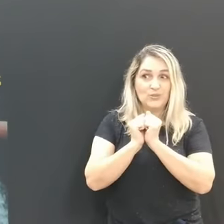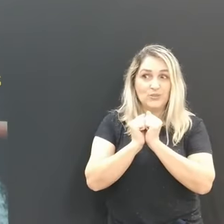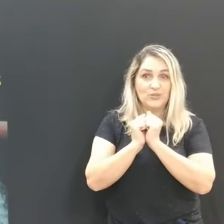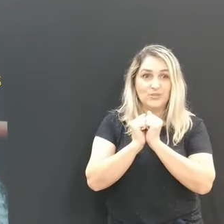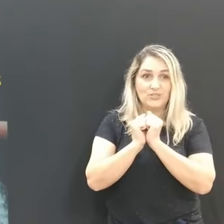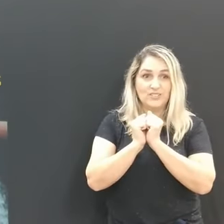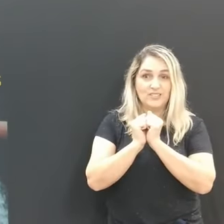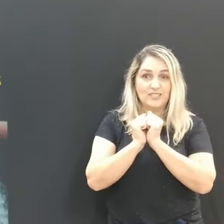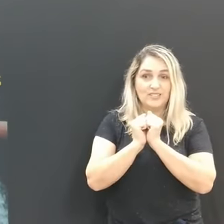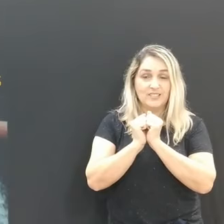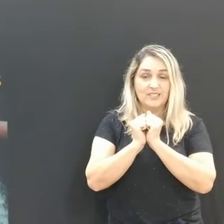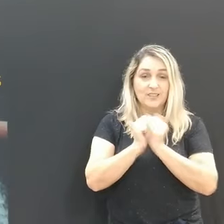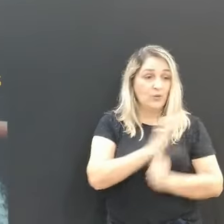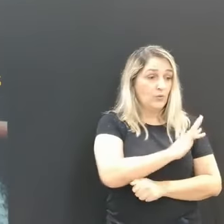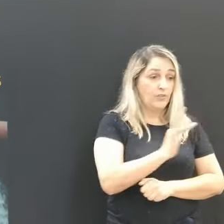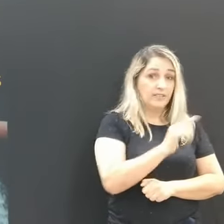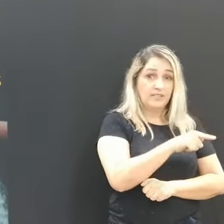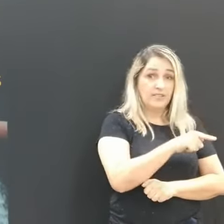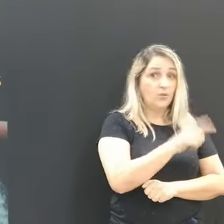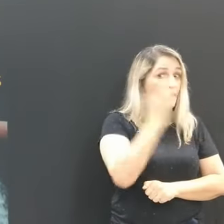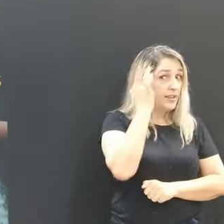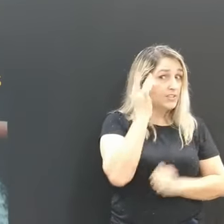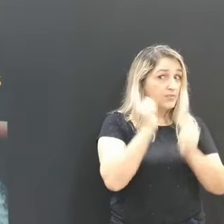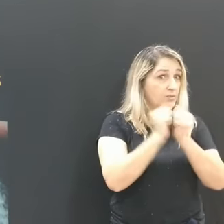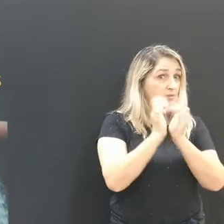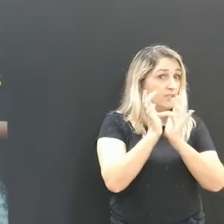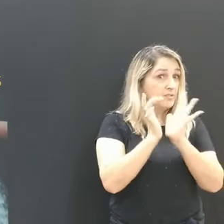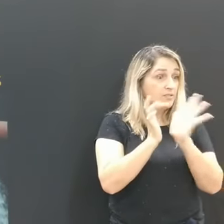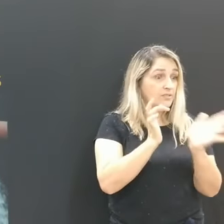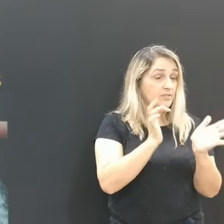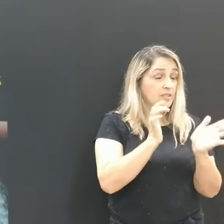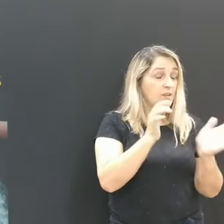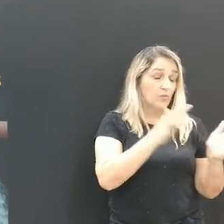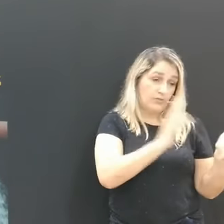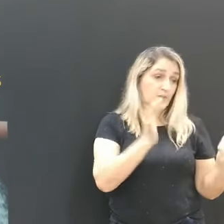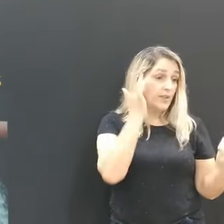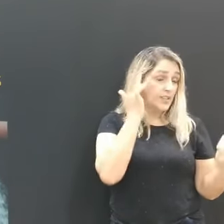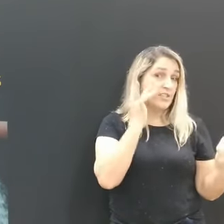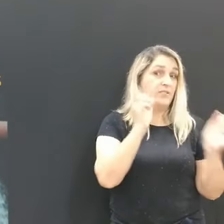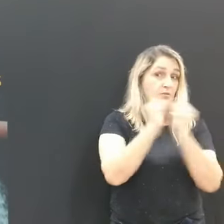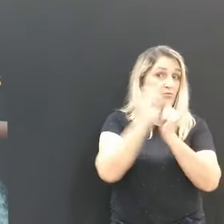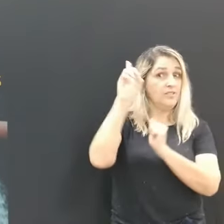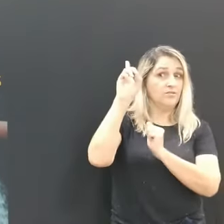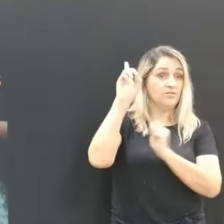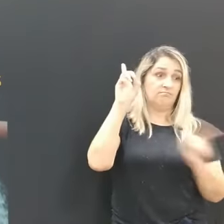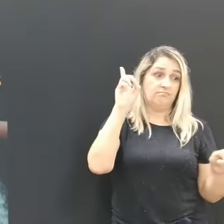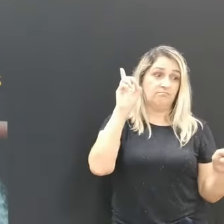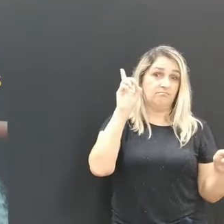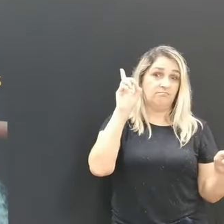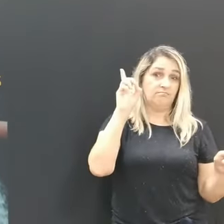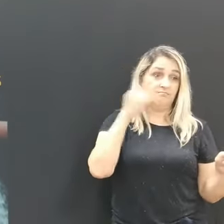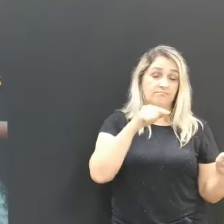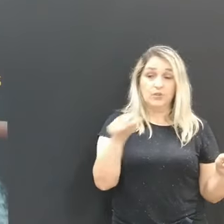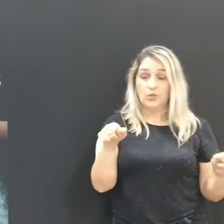O que vocês acham de estarmos constantemente voltados ao Senhor? O fariseu achava que ele tinha uma